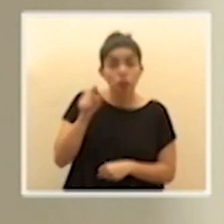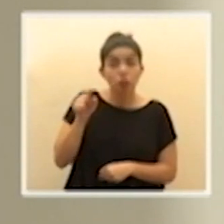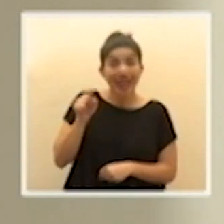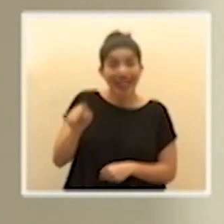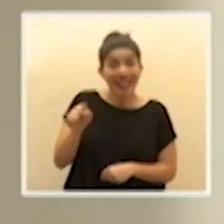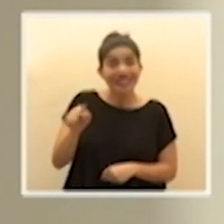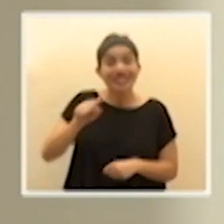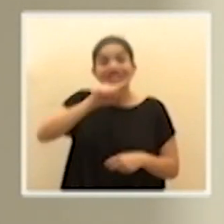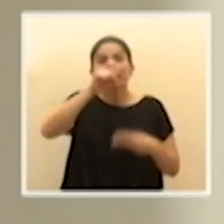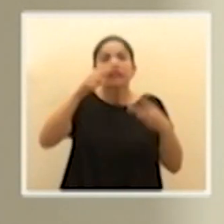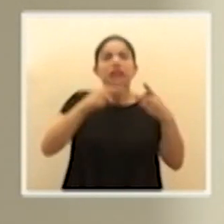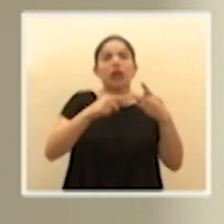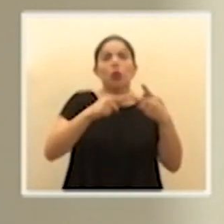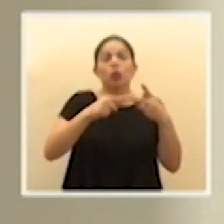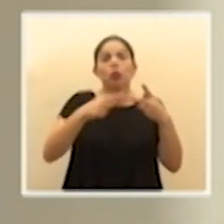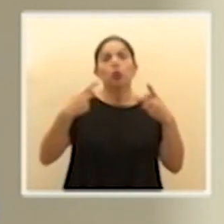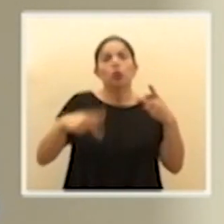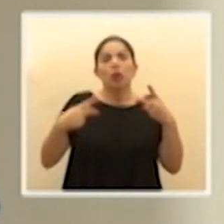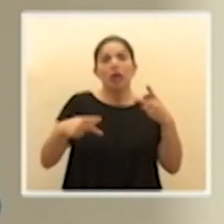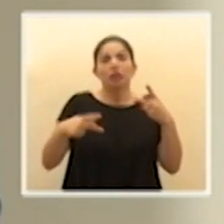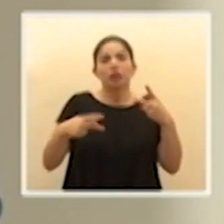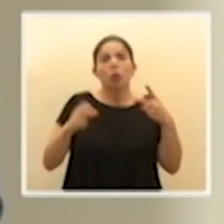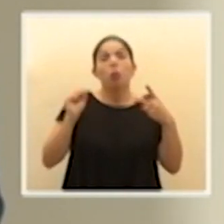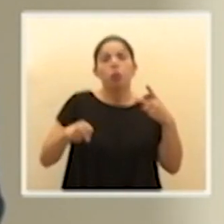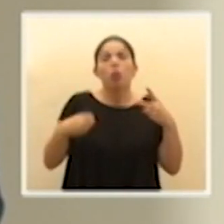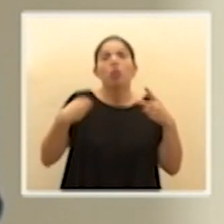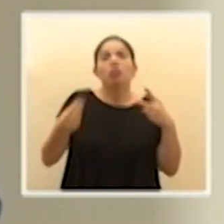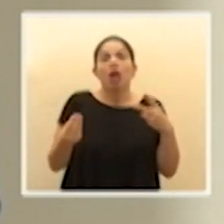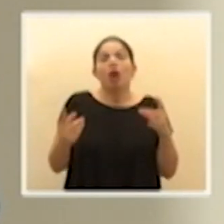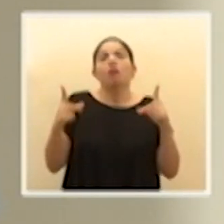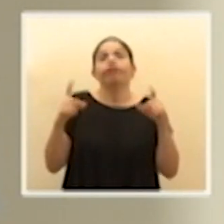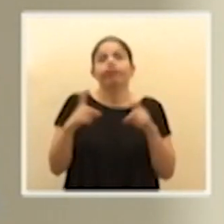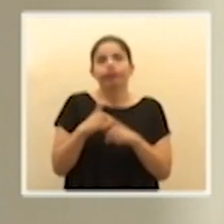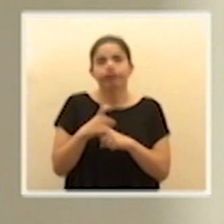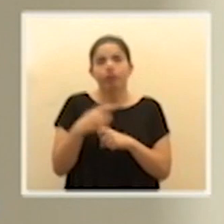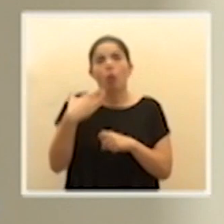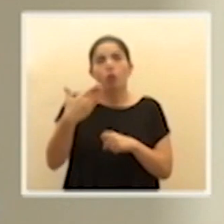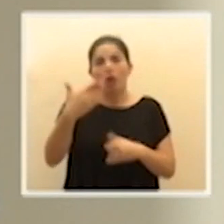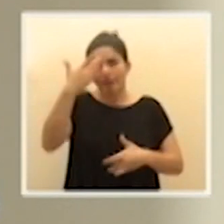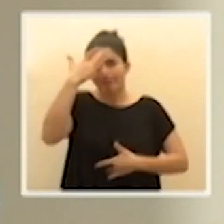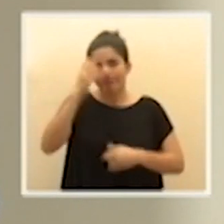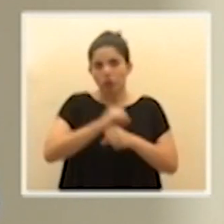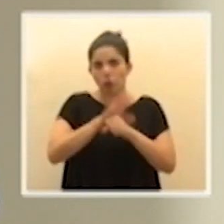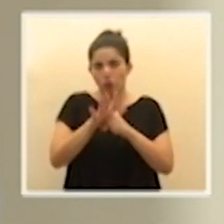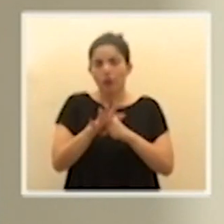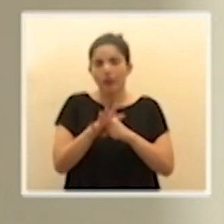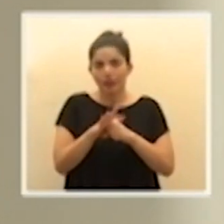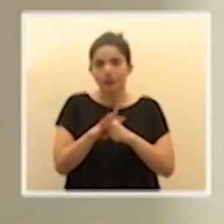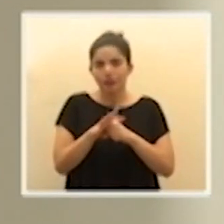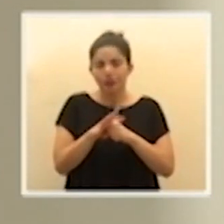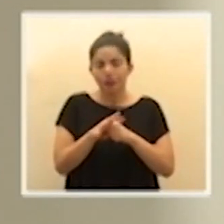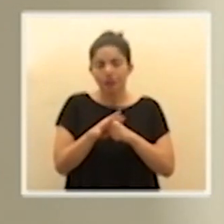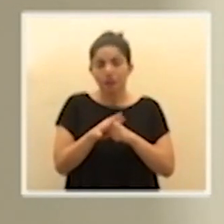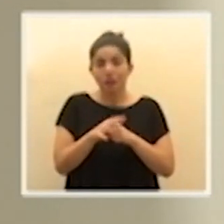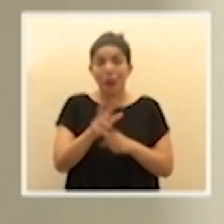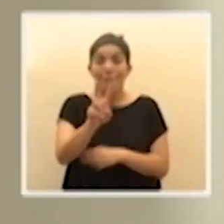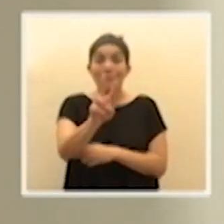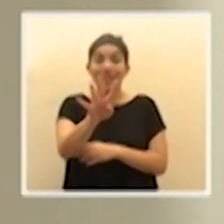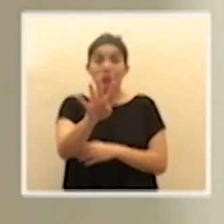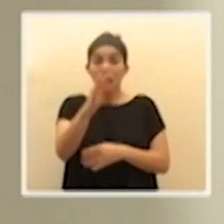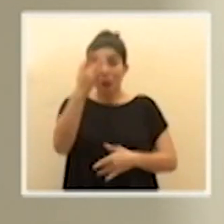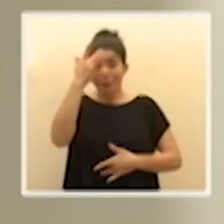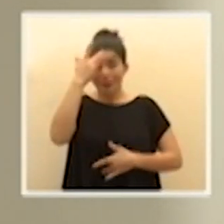es el segundo factor de riesgo de complicaciones por COVID-19. De